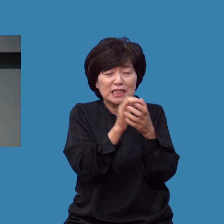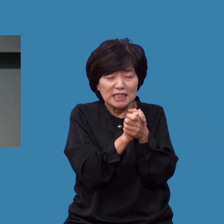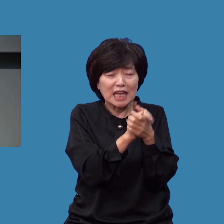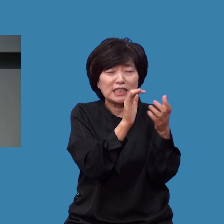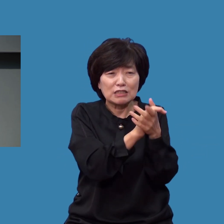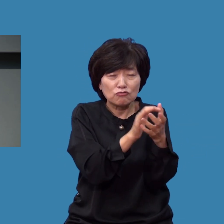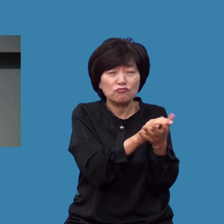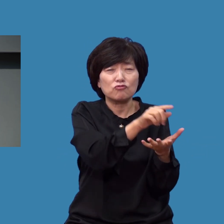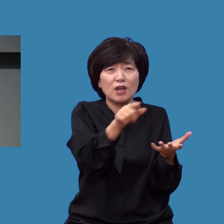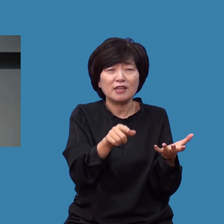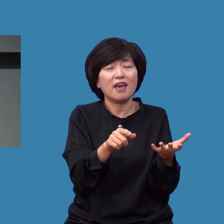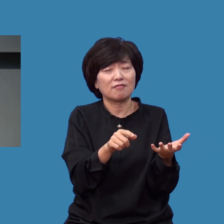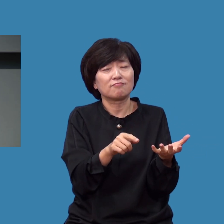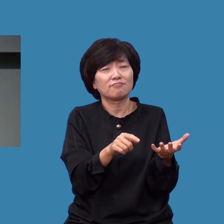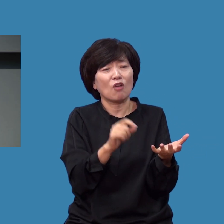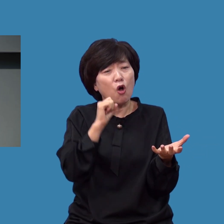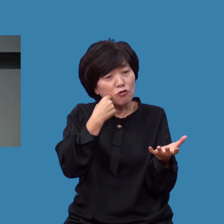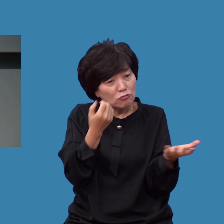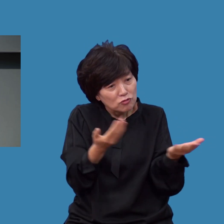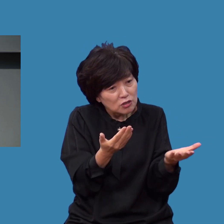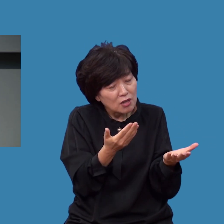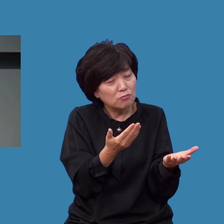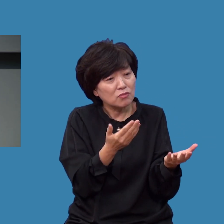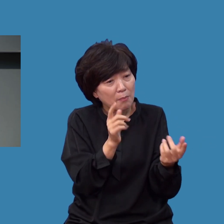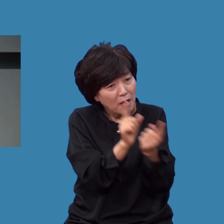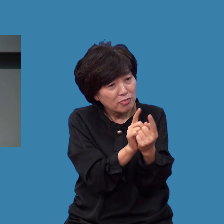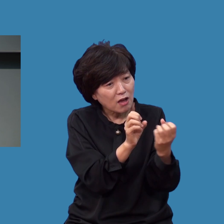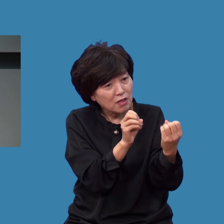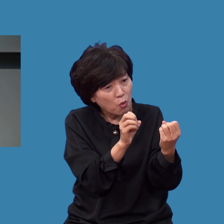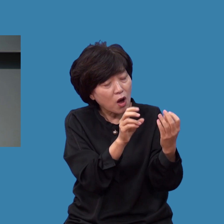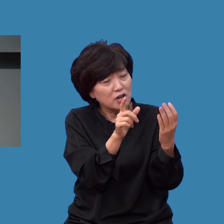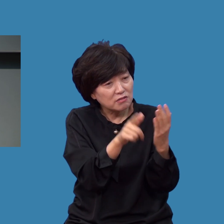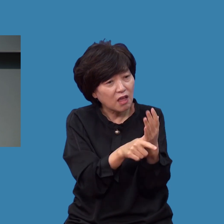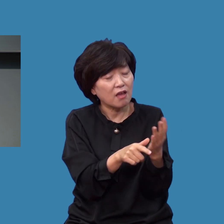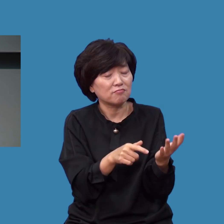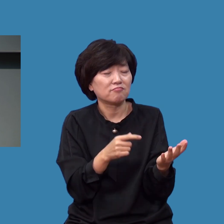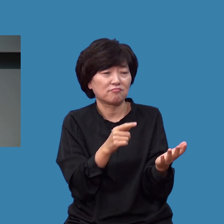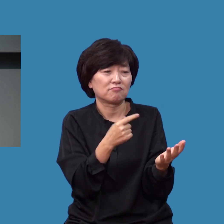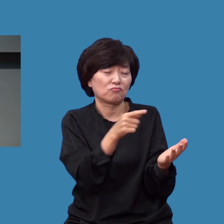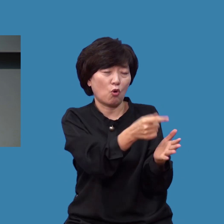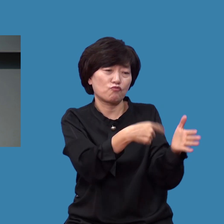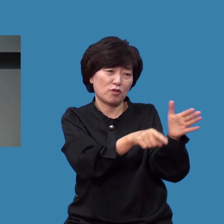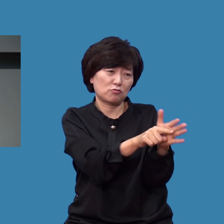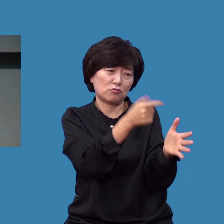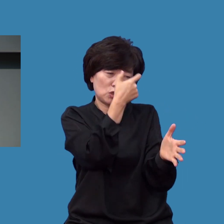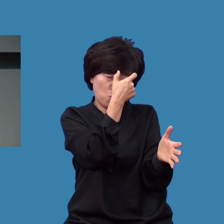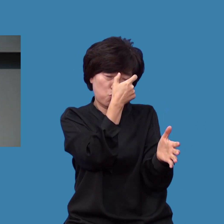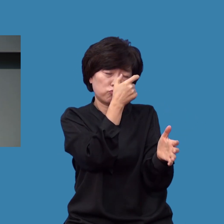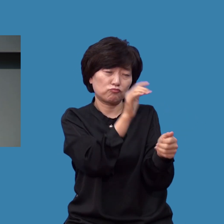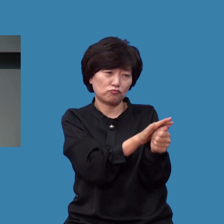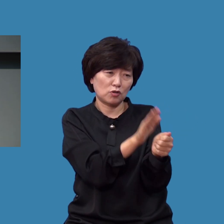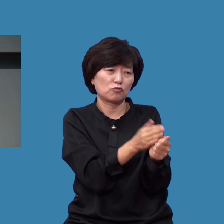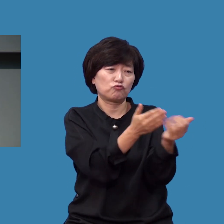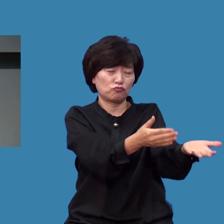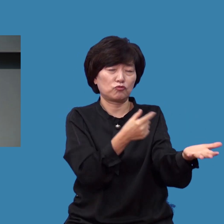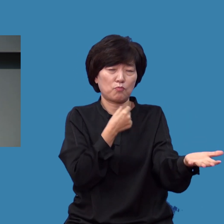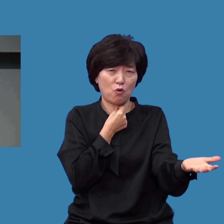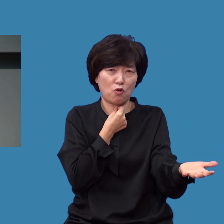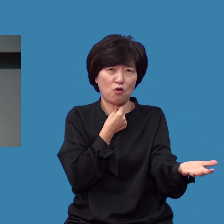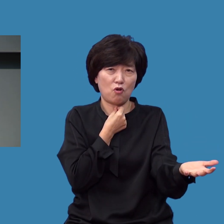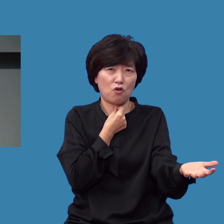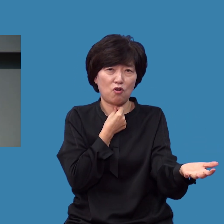친구라면 친한 친구가 어려운 일 때문에 만약 우리한테 어떤 어려움을 하소연한다면 그냥 기도하는 거예요.